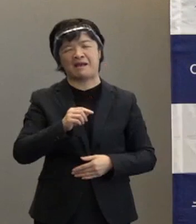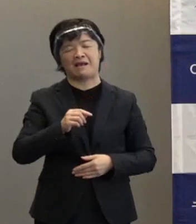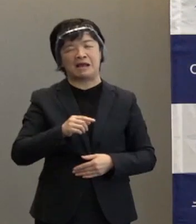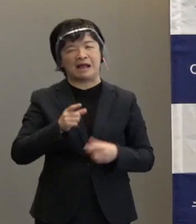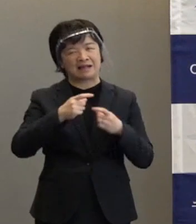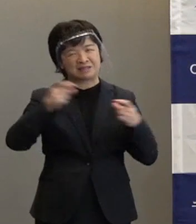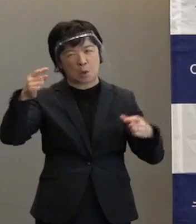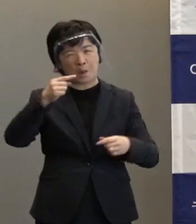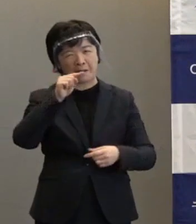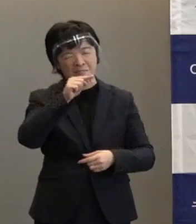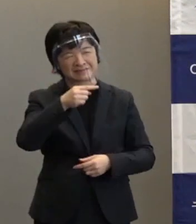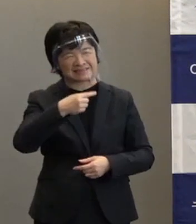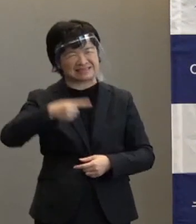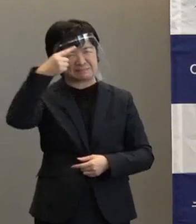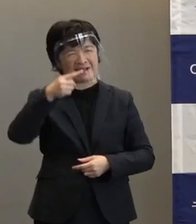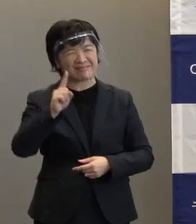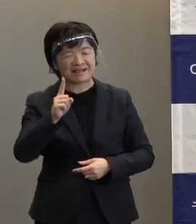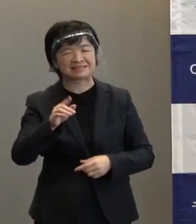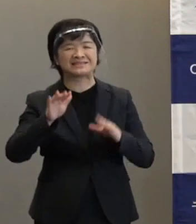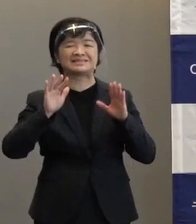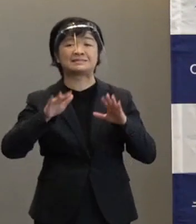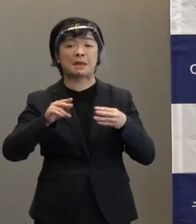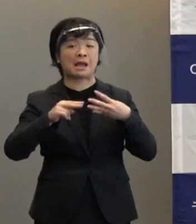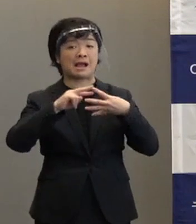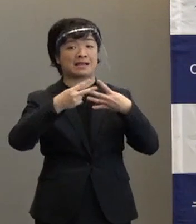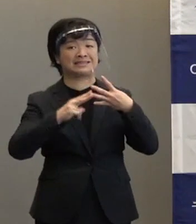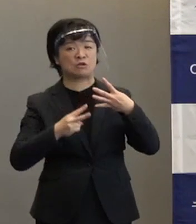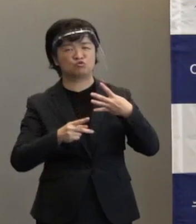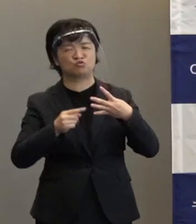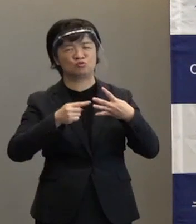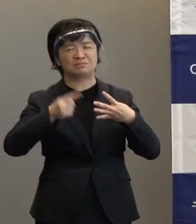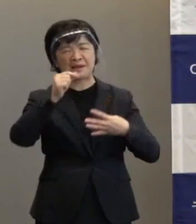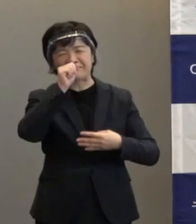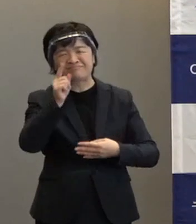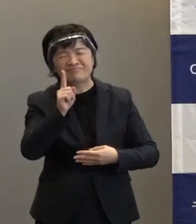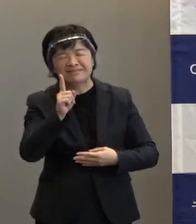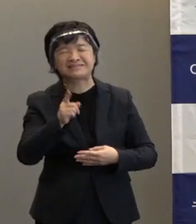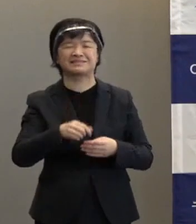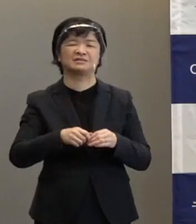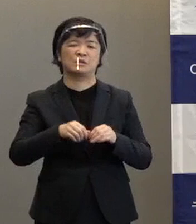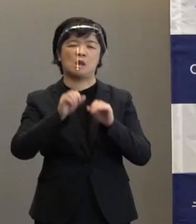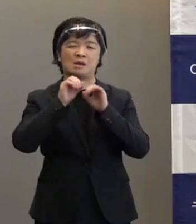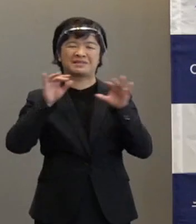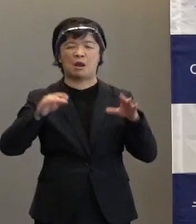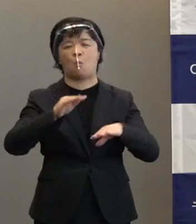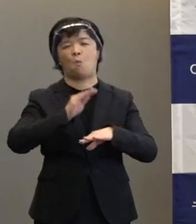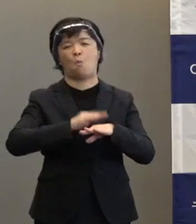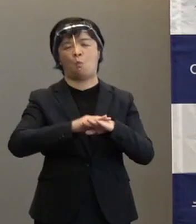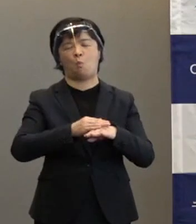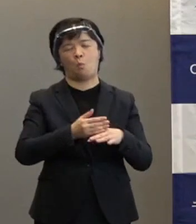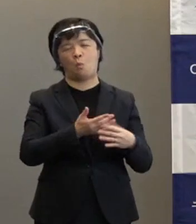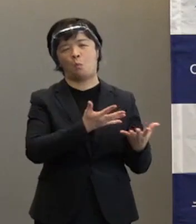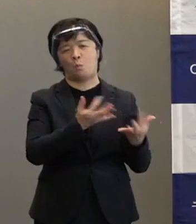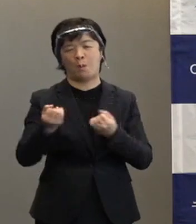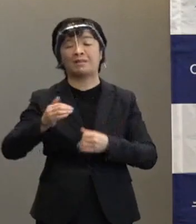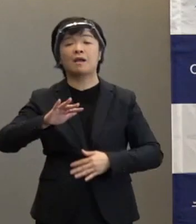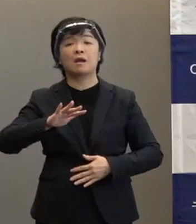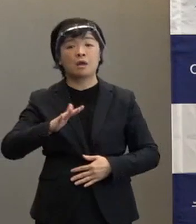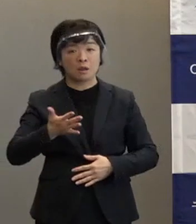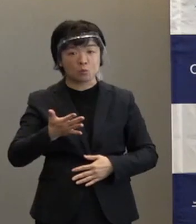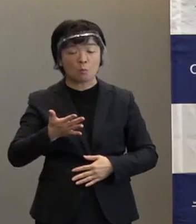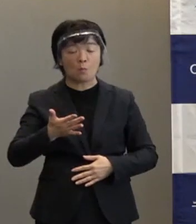こういう、まあ、これが旬ですよという形で PR するケースがまあ比較的多かったんですけれども、まあ、こういう若い世代の方々